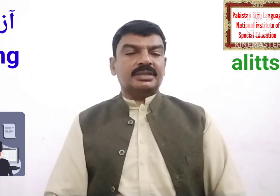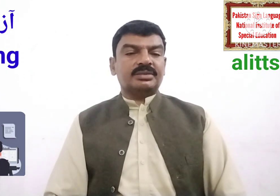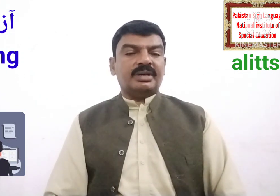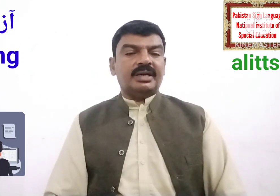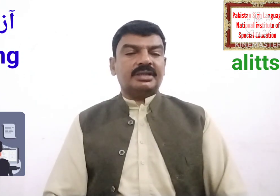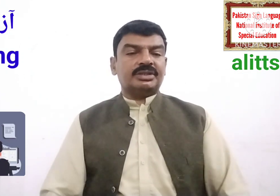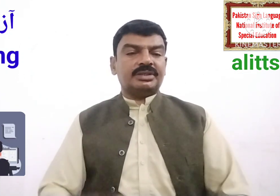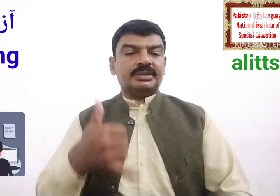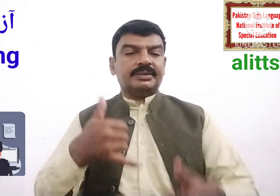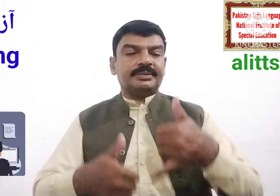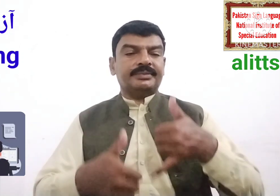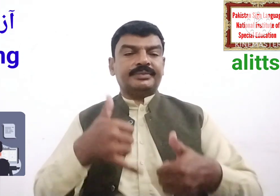आजमाइश,